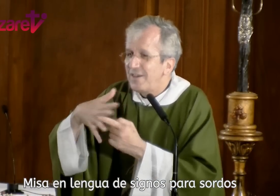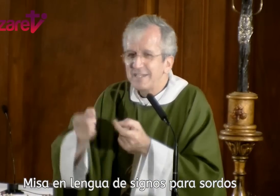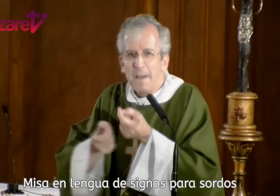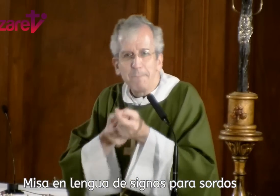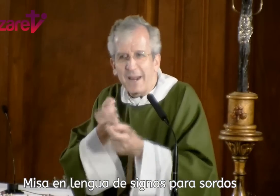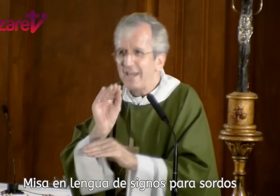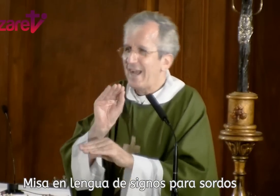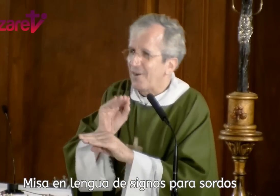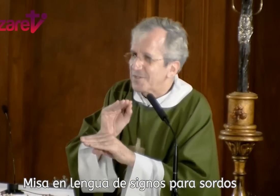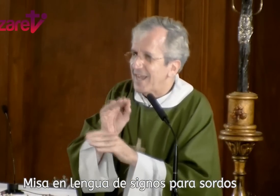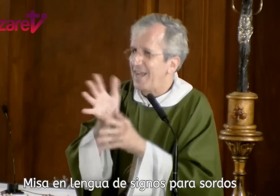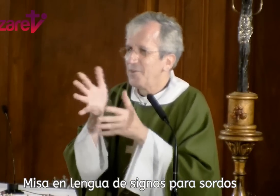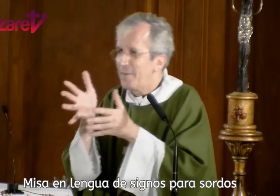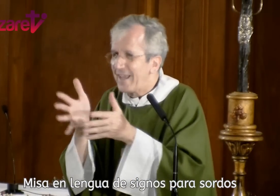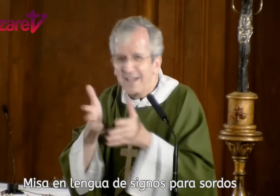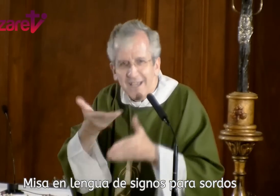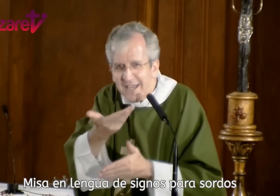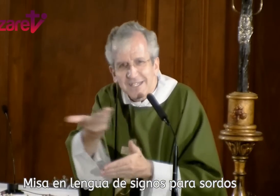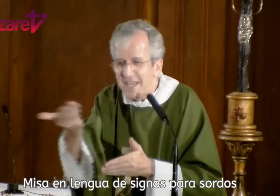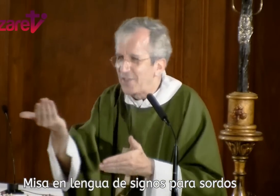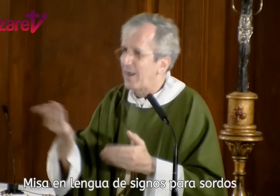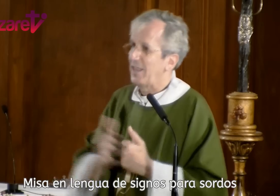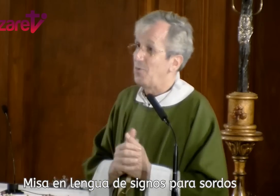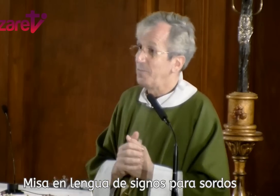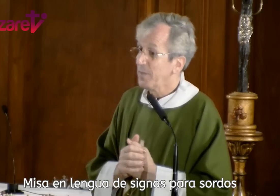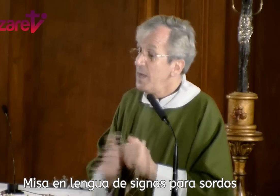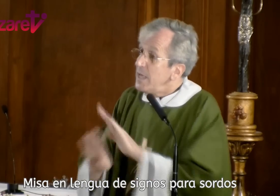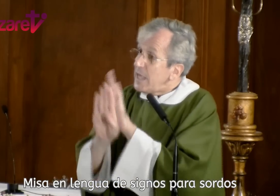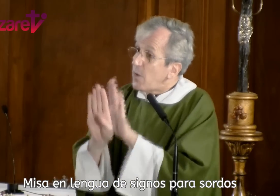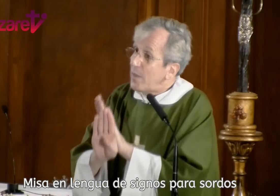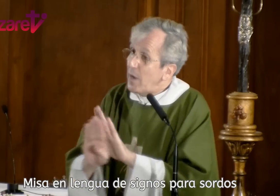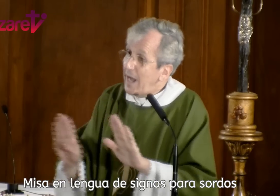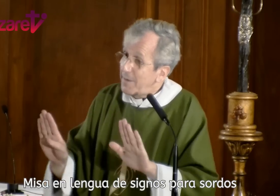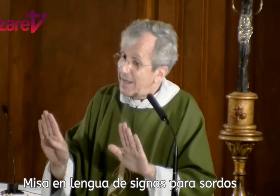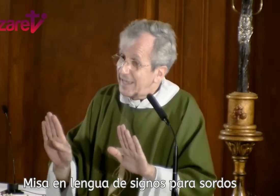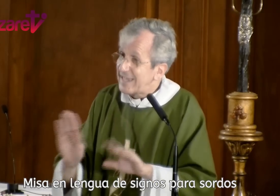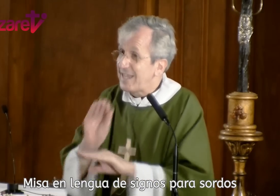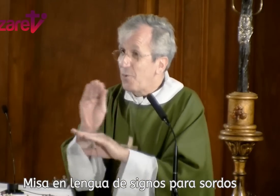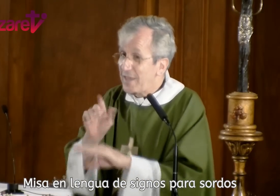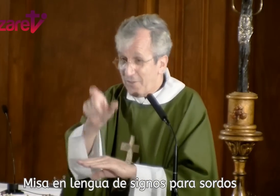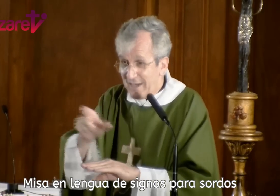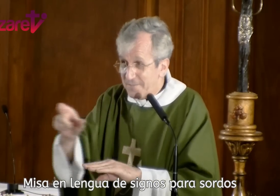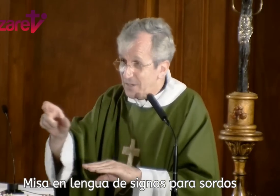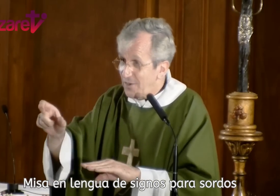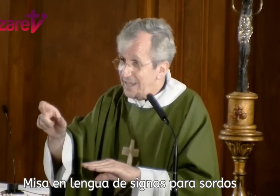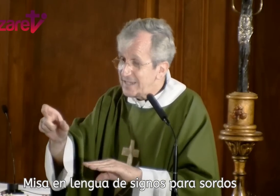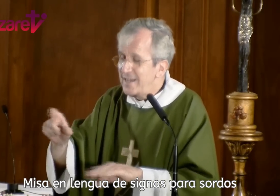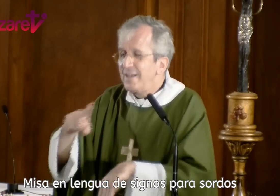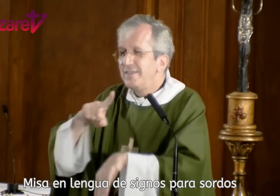situaciones para ir aconsejando, para ir enseñando a cada uno. Y cuando acaba ese cuidado de las personas,